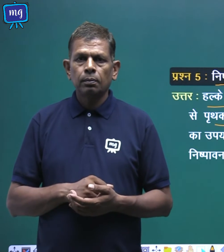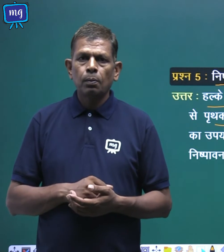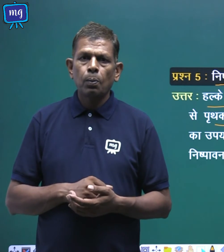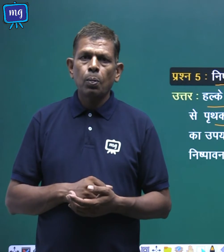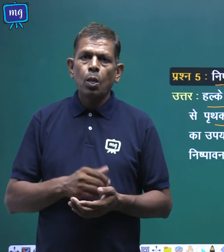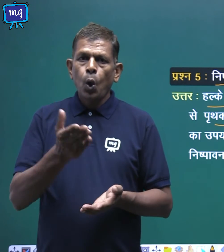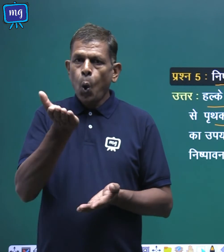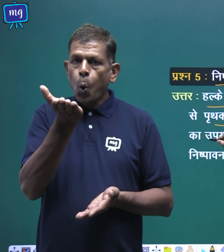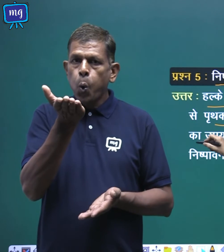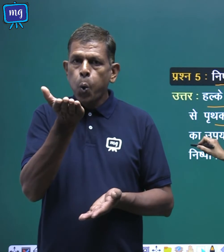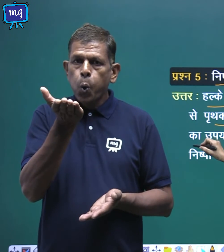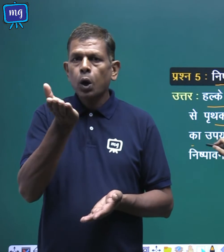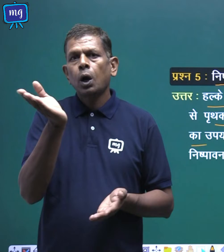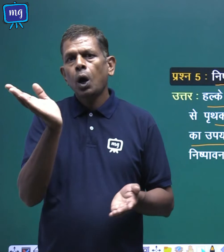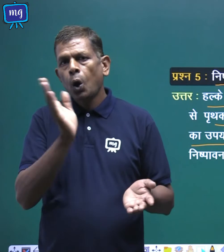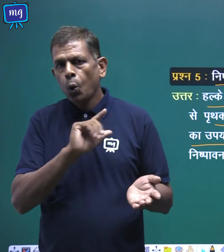पवन का उपयोग